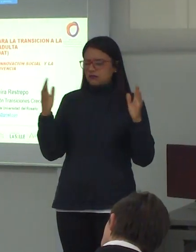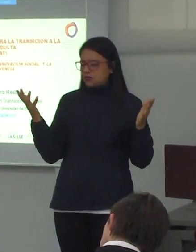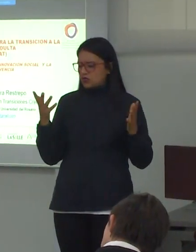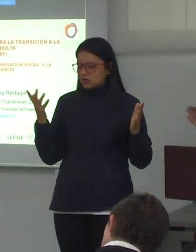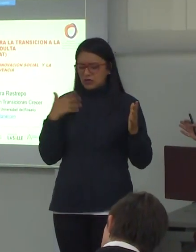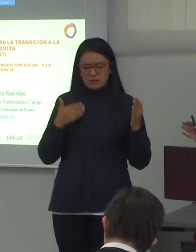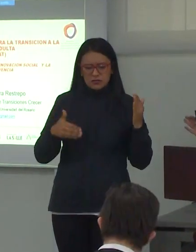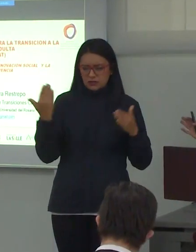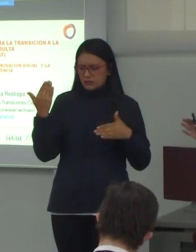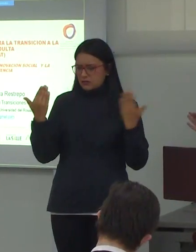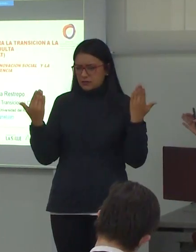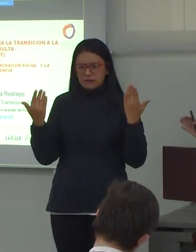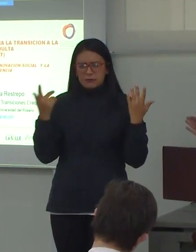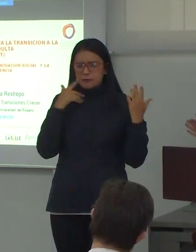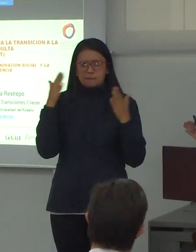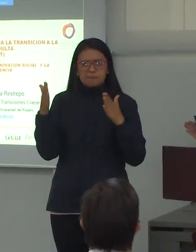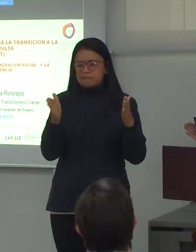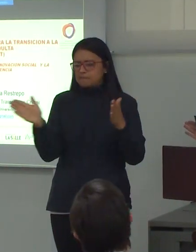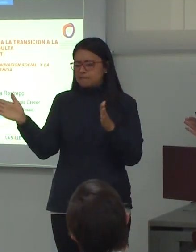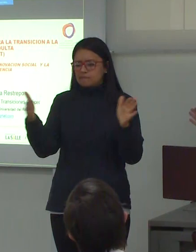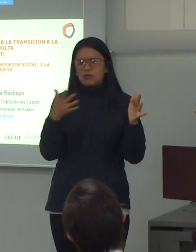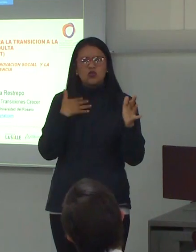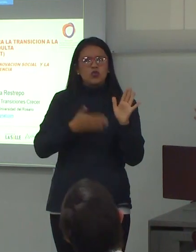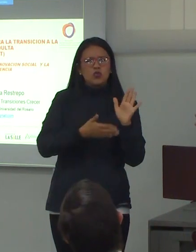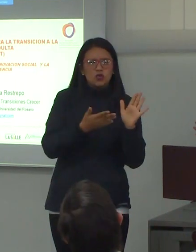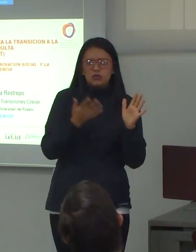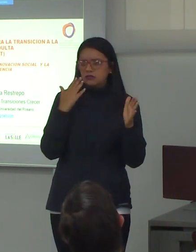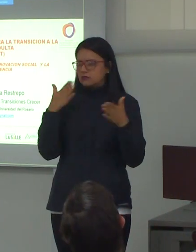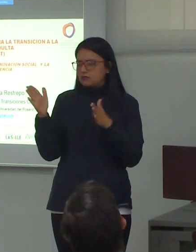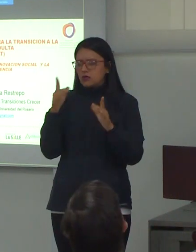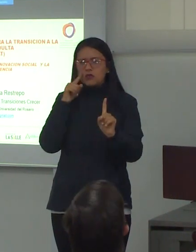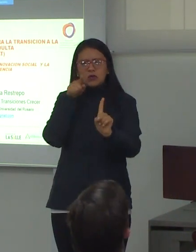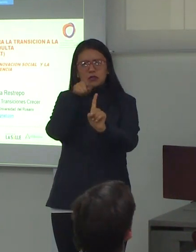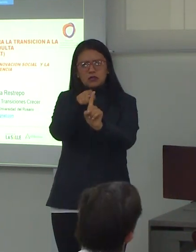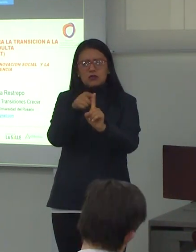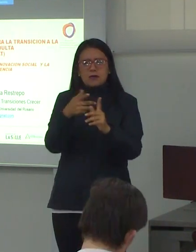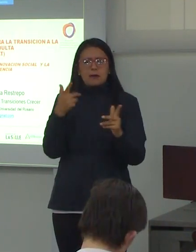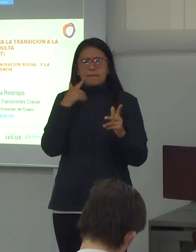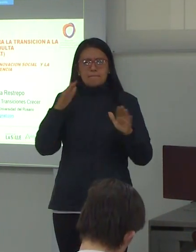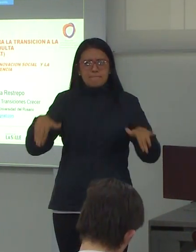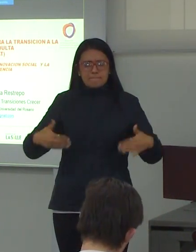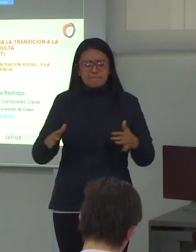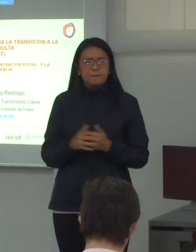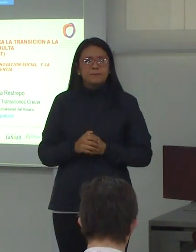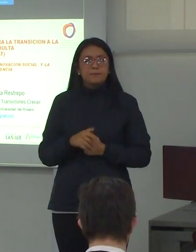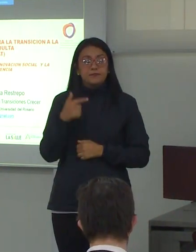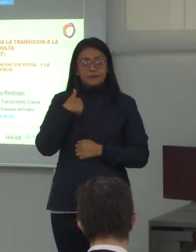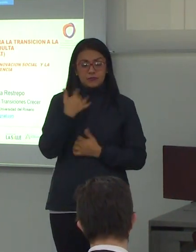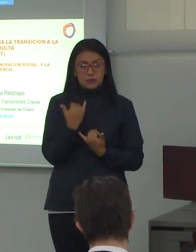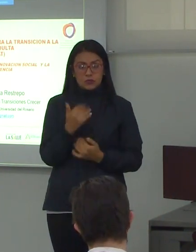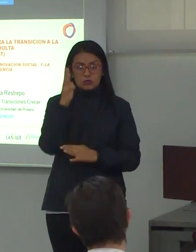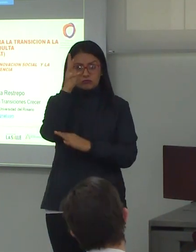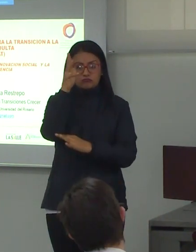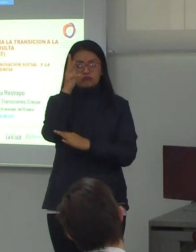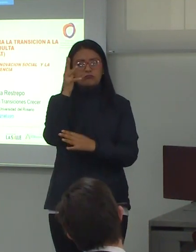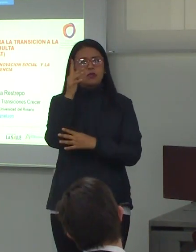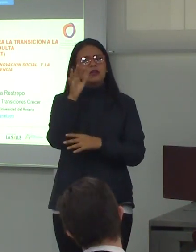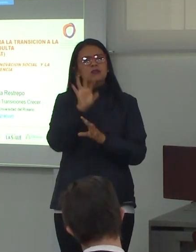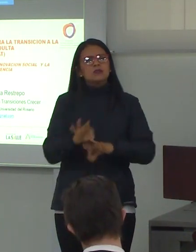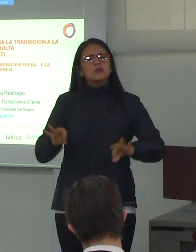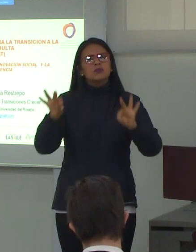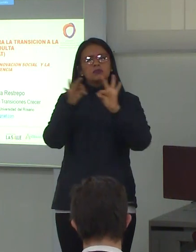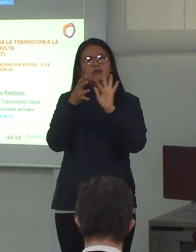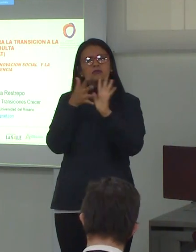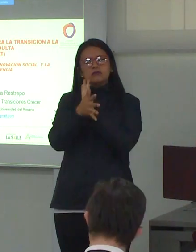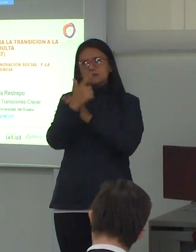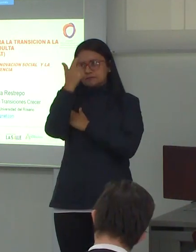empezamos, pero muchas veces no nos planteamos a dónde vamos y cuál es el objetivo que tenemos. Durante esta exposición voy a hablar de la importancia de cambiar